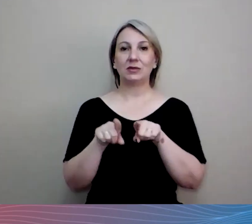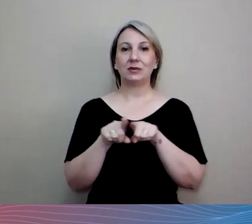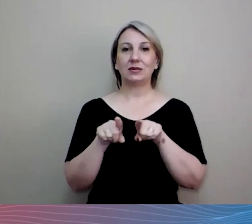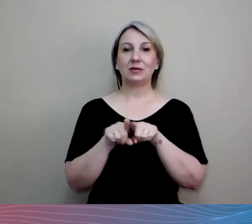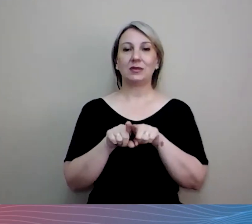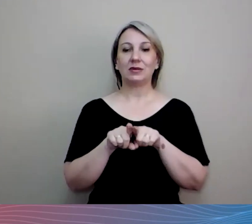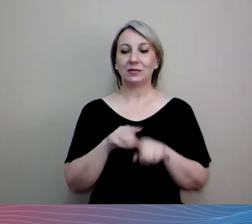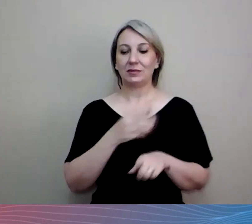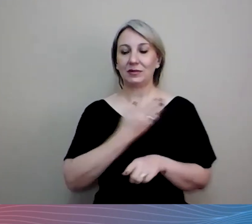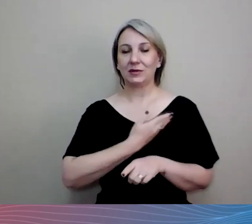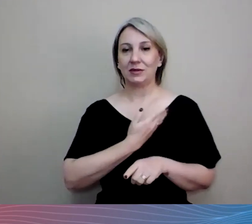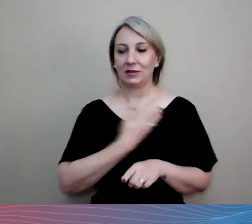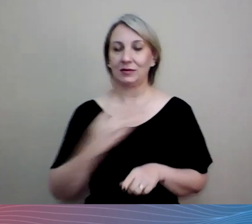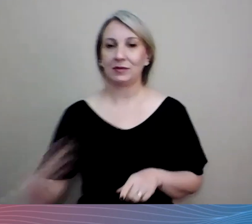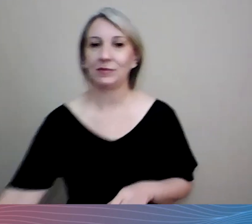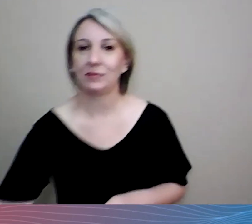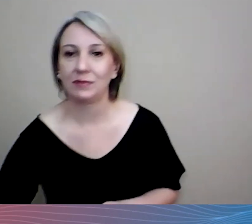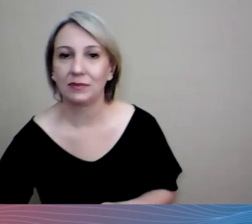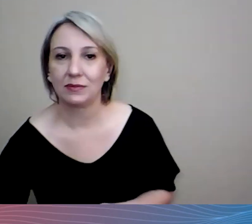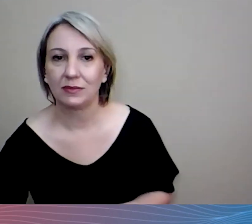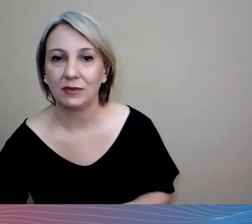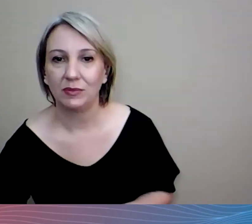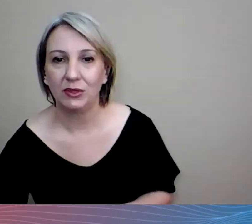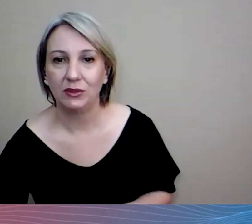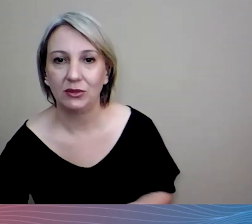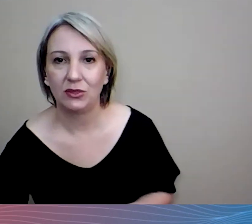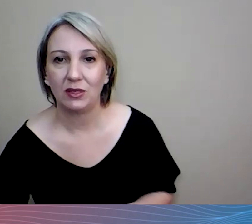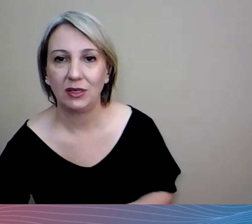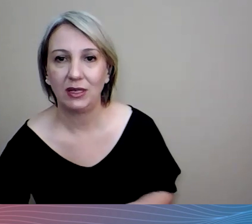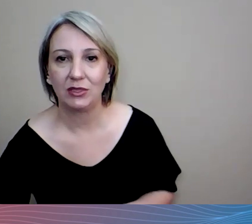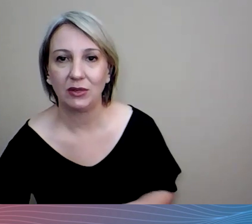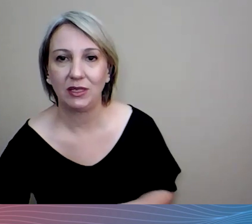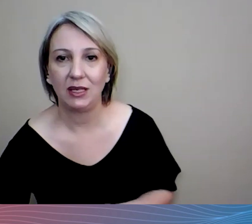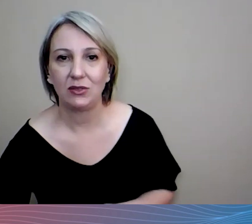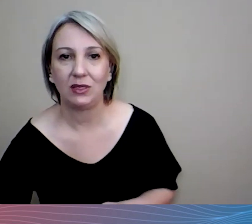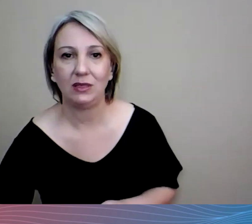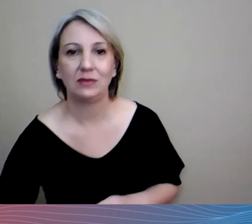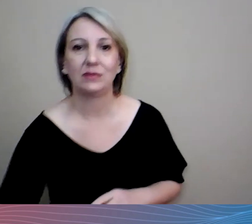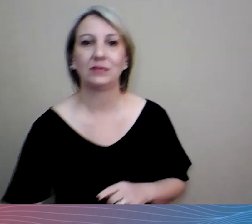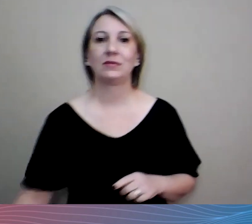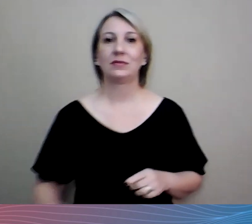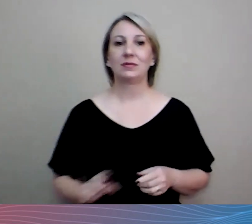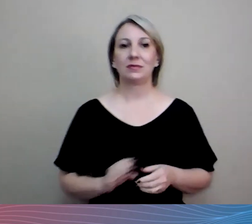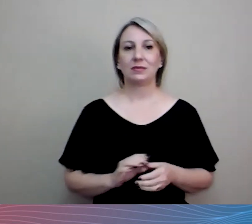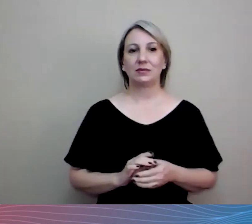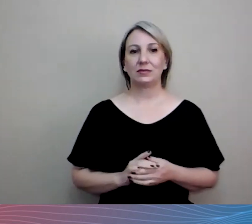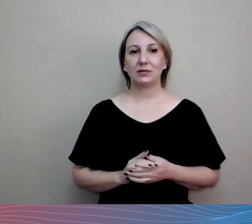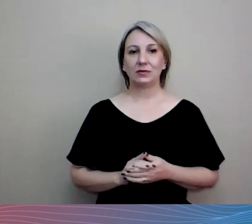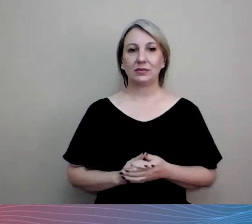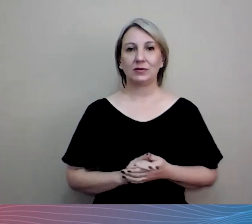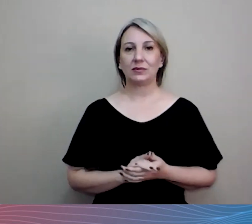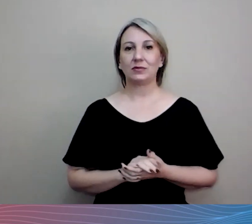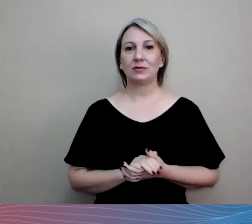para mais uma transmissão do Instituto Vida para Todos. Dessa vez nós estamos no auditório